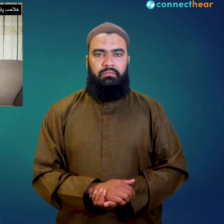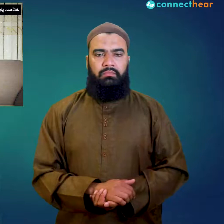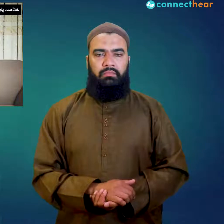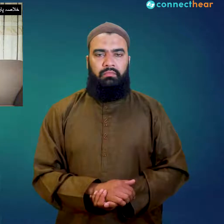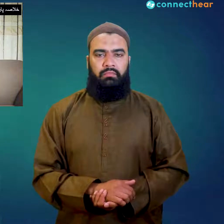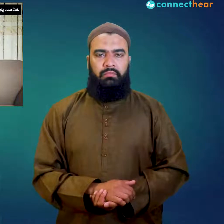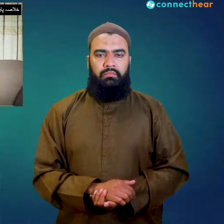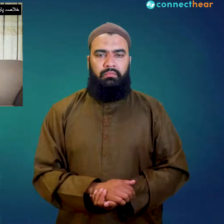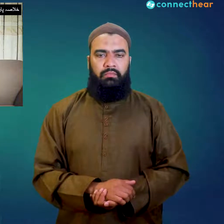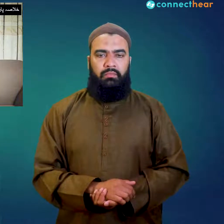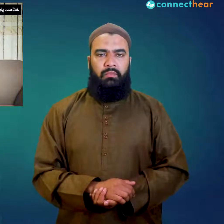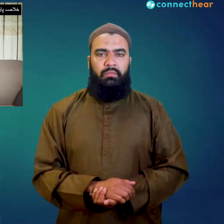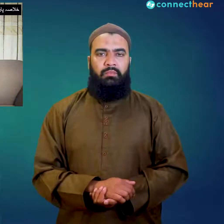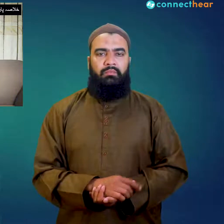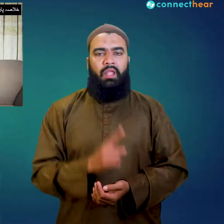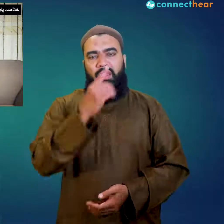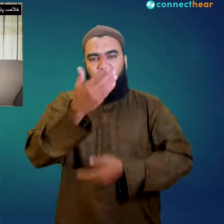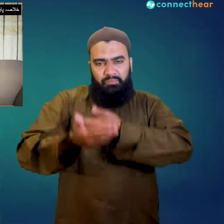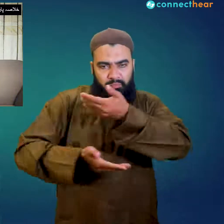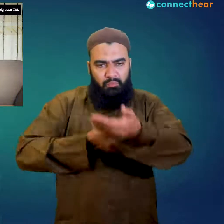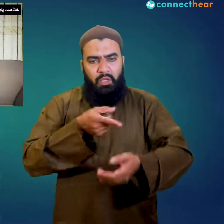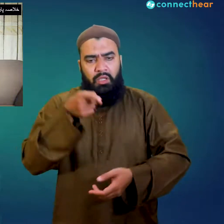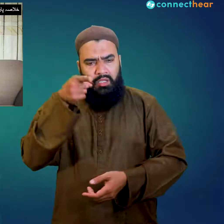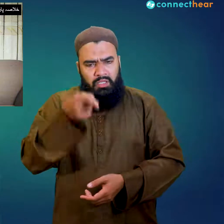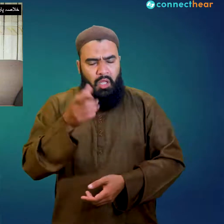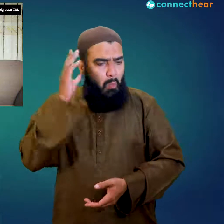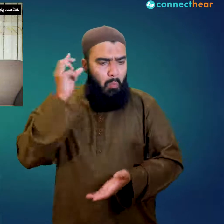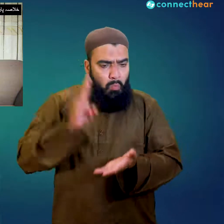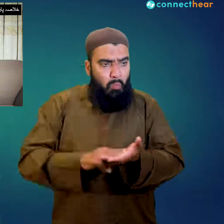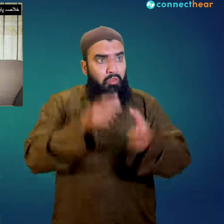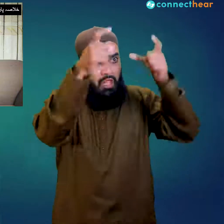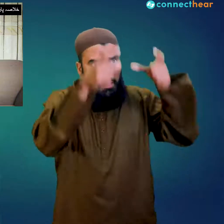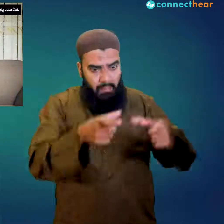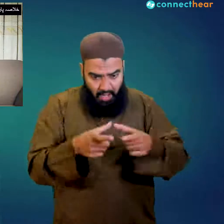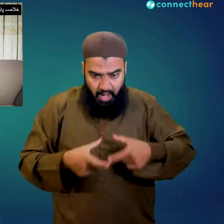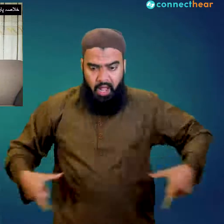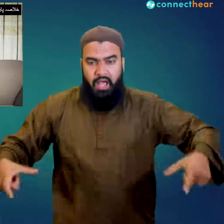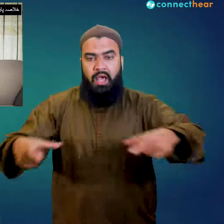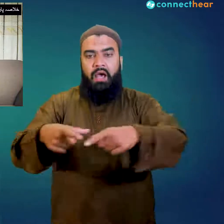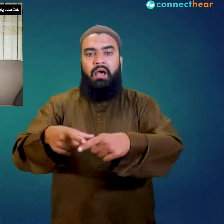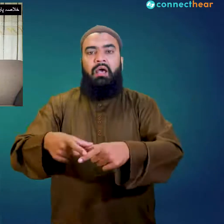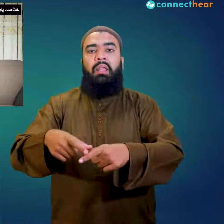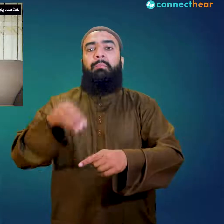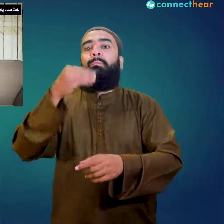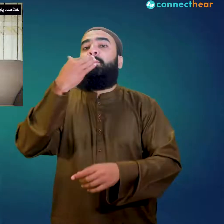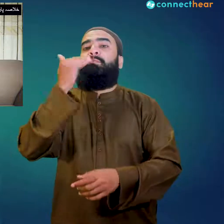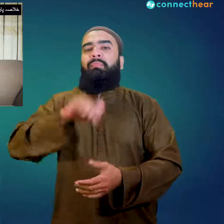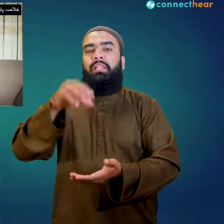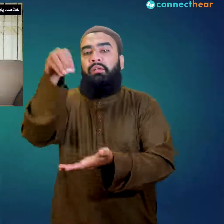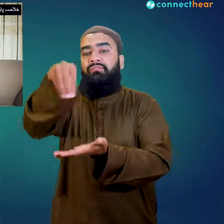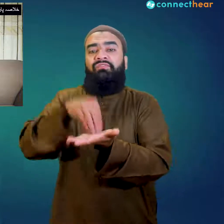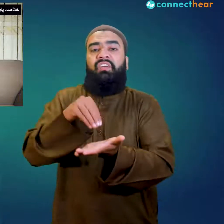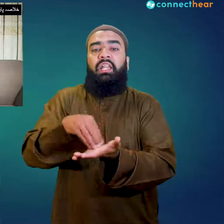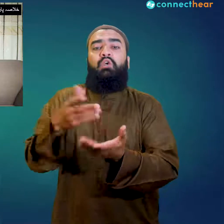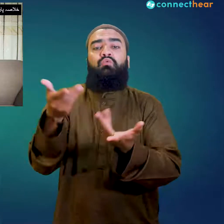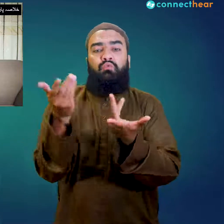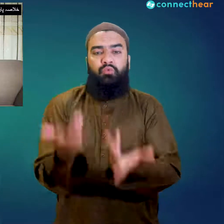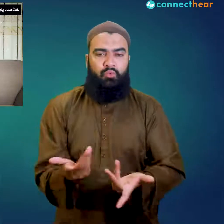للناس، اس امت کا خیر الامم ہونا، امتوں میں بہترین